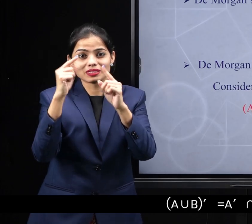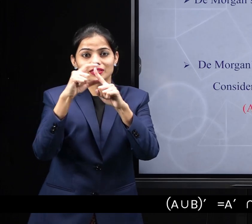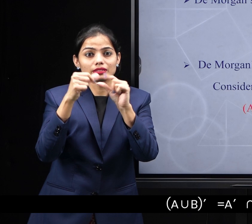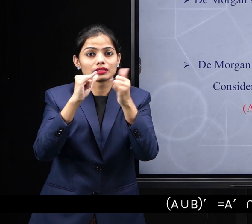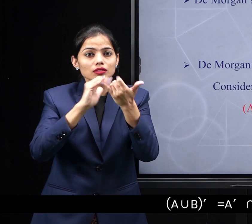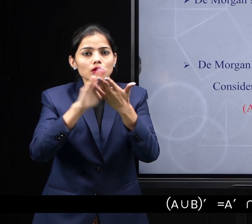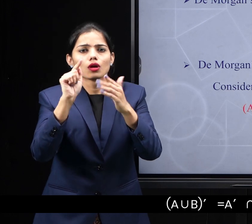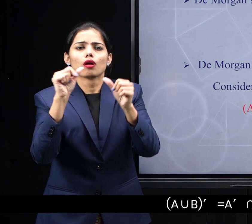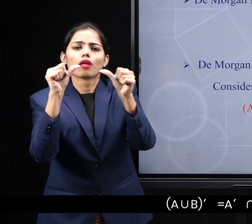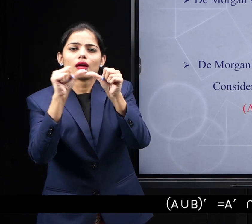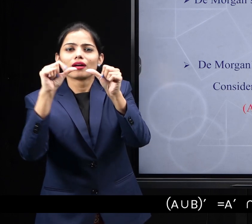B।